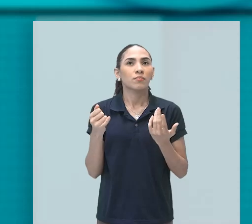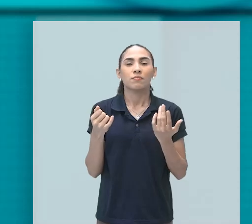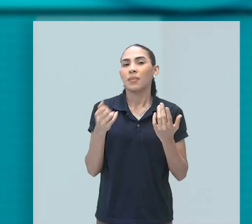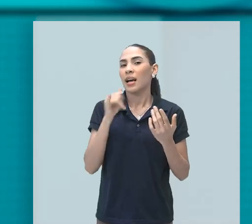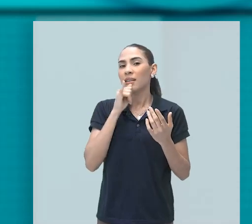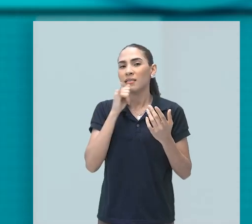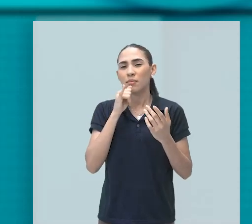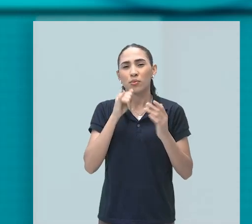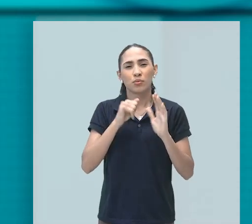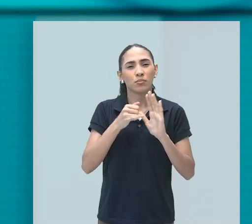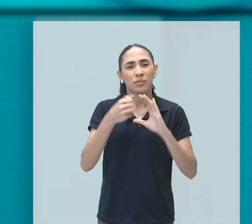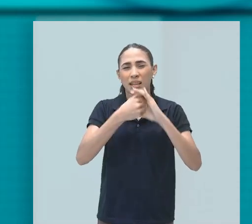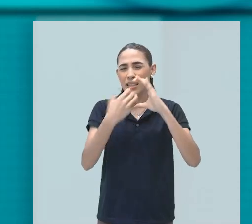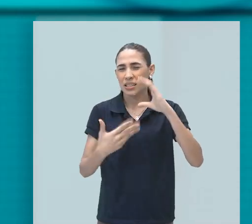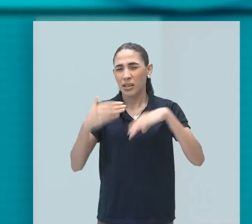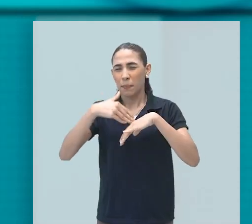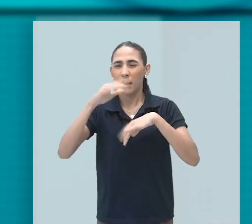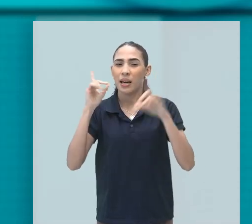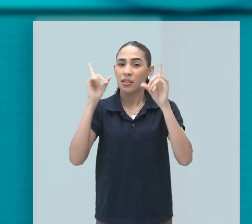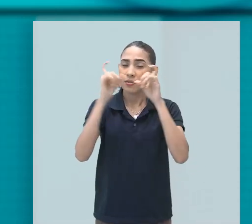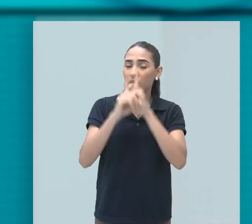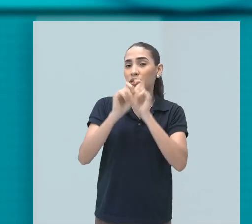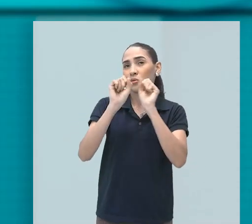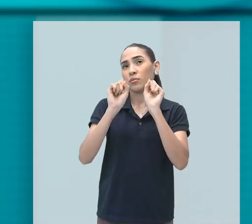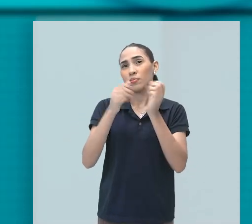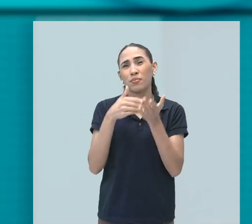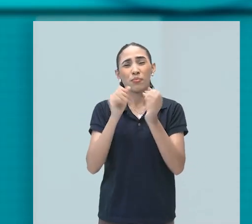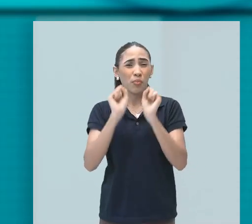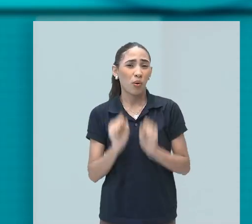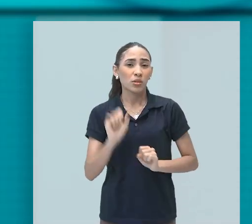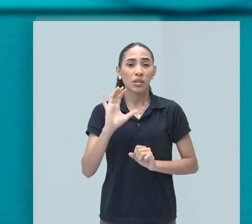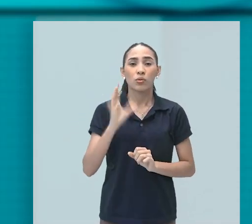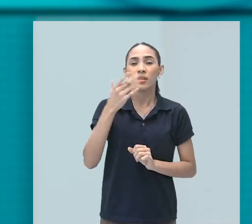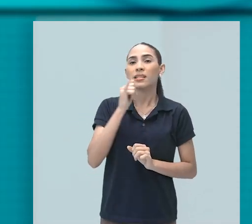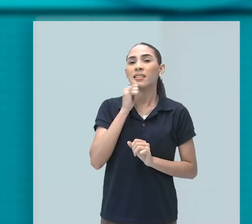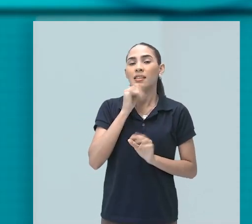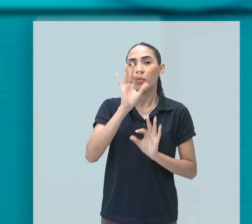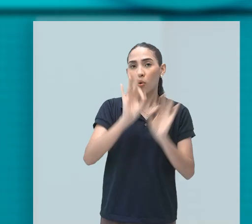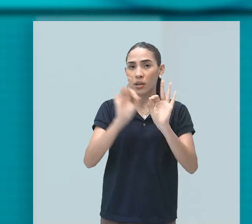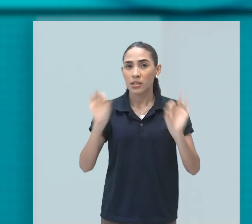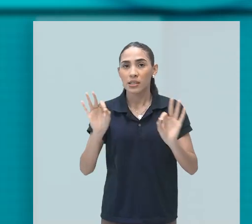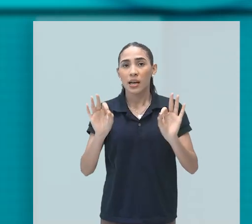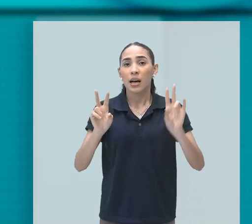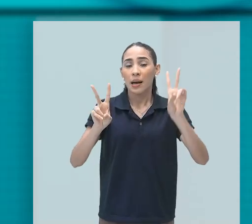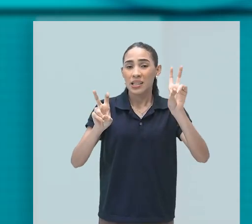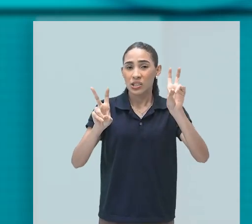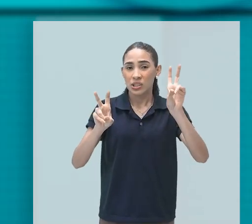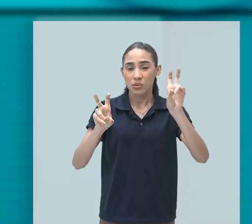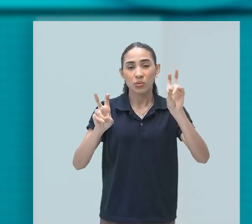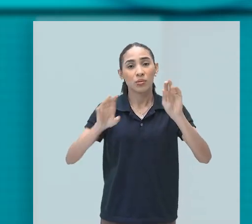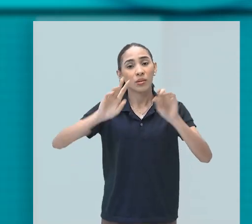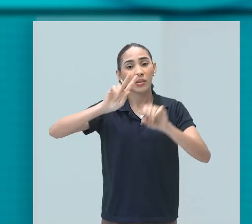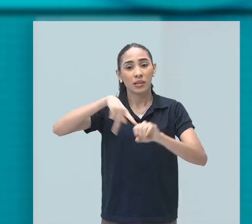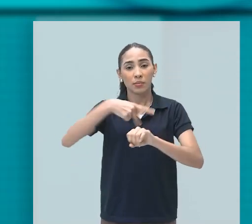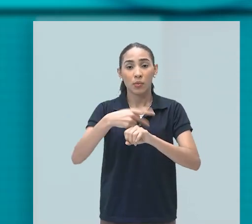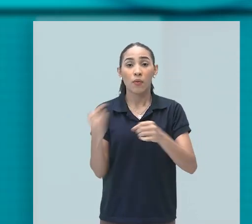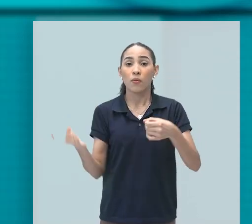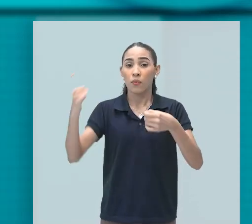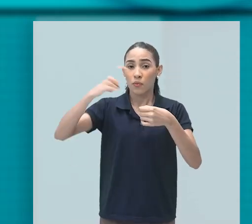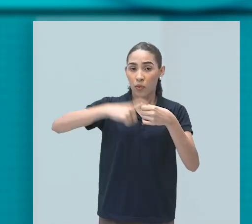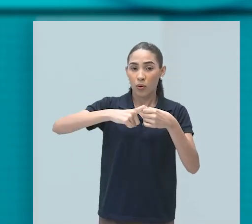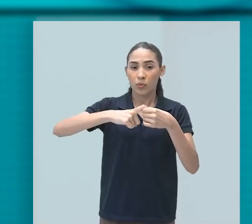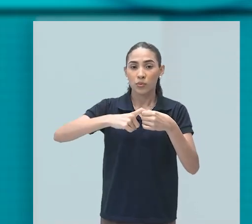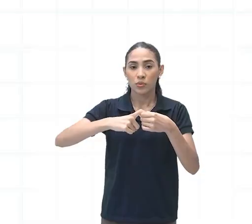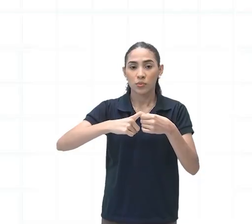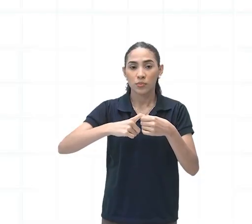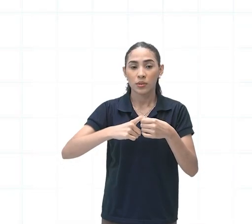mais complexo, ele vai poder estar, assim, inicialmente organizadas aí em títulos, que depois, por favor, volte na cartela